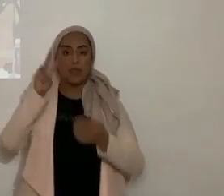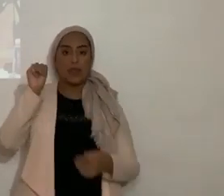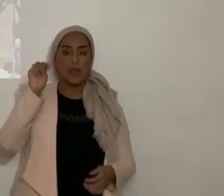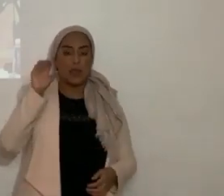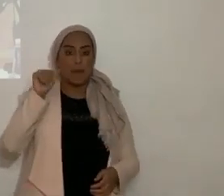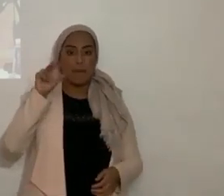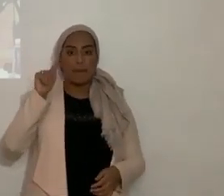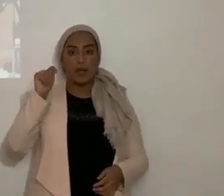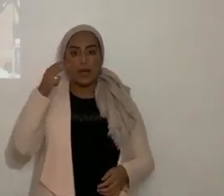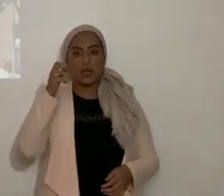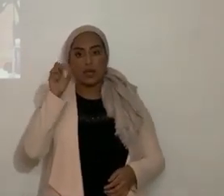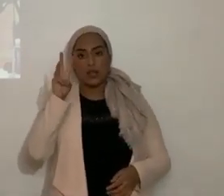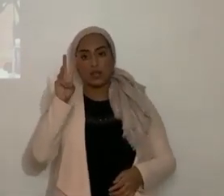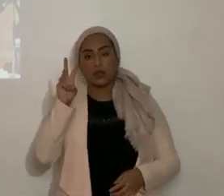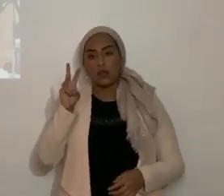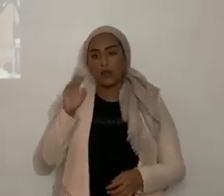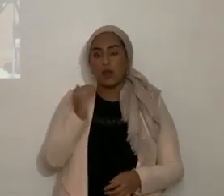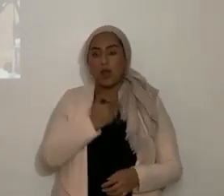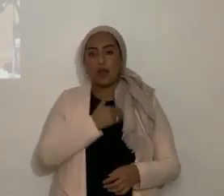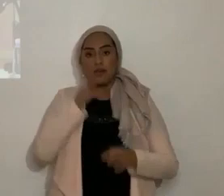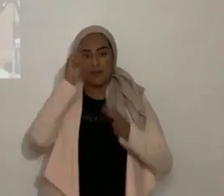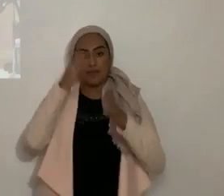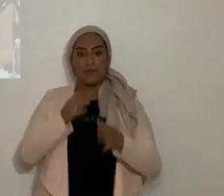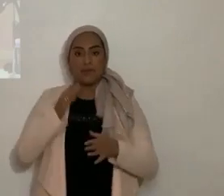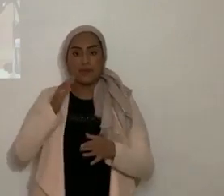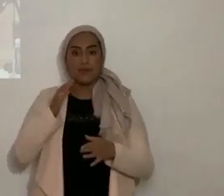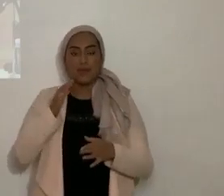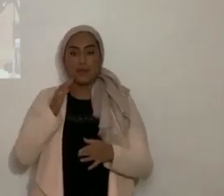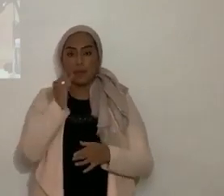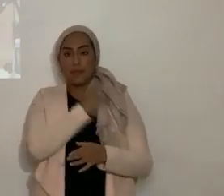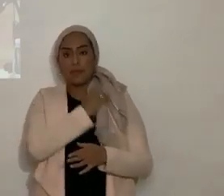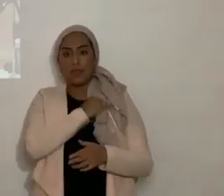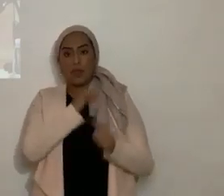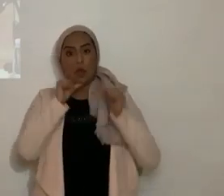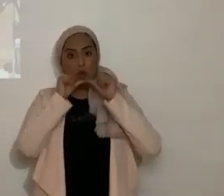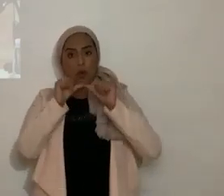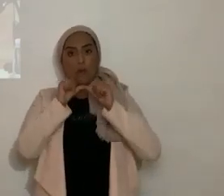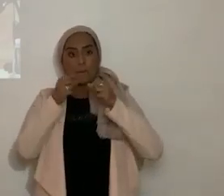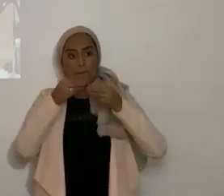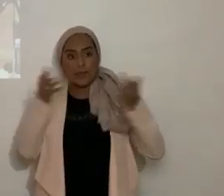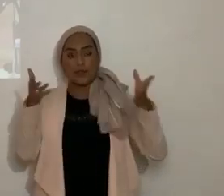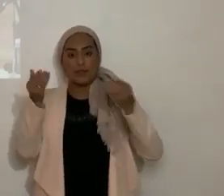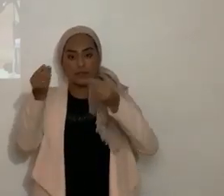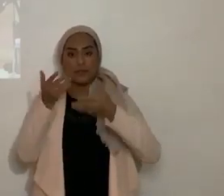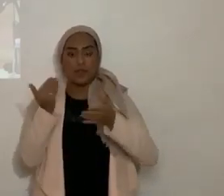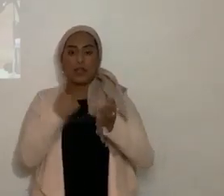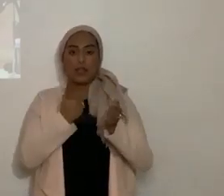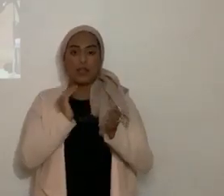Esta cita, nuestro amado Roy la compartía todas las veces que iba al radio. cuando hacía, era la hora de